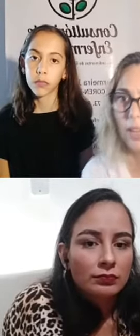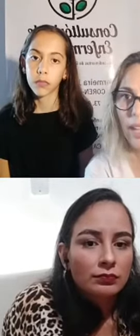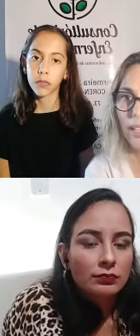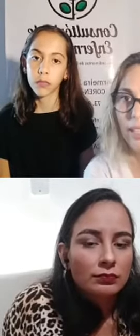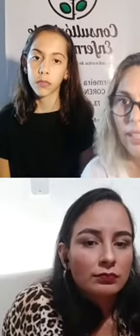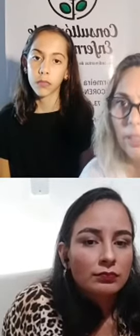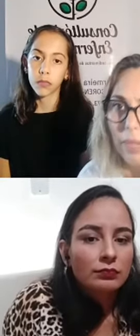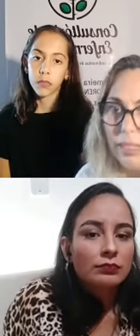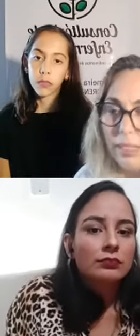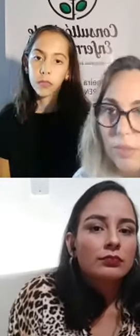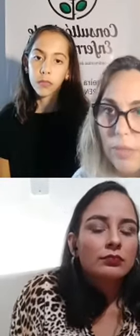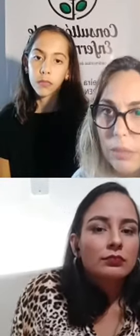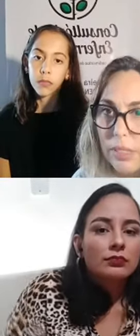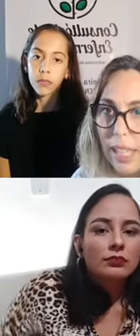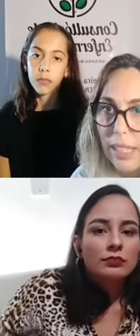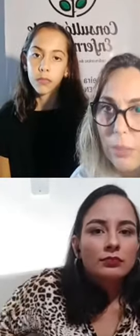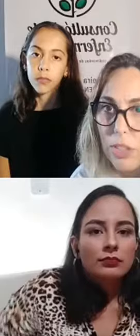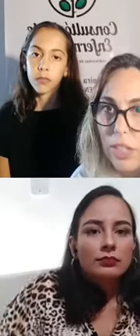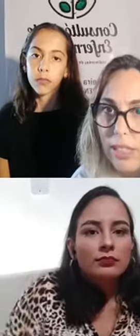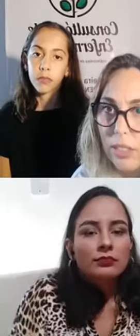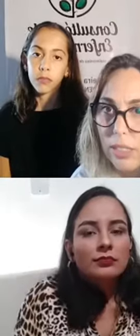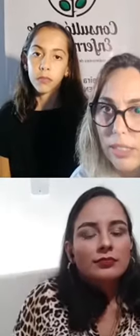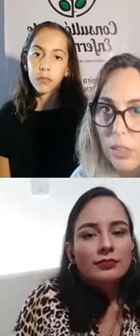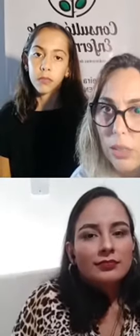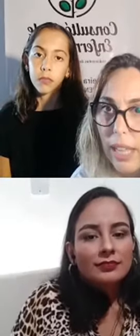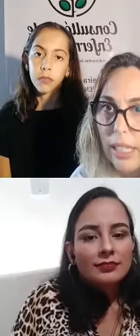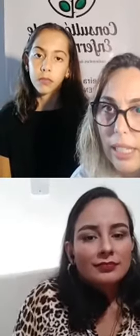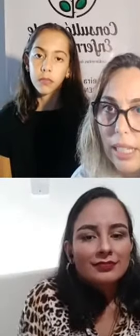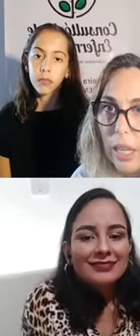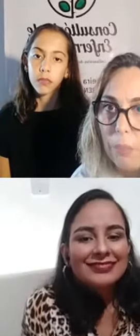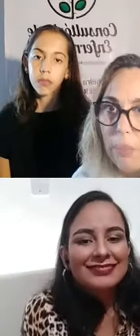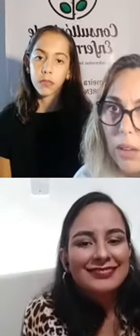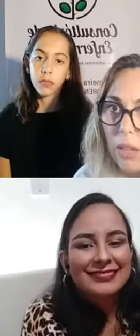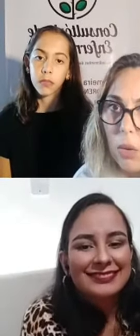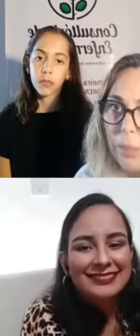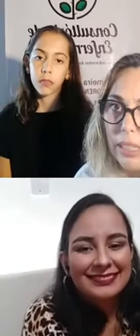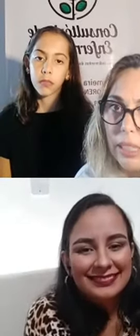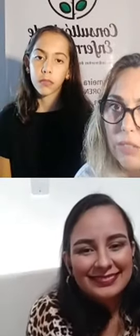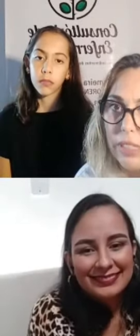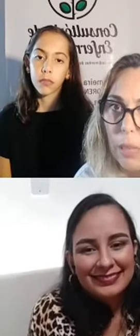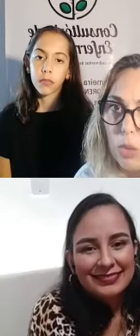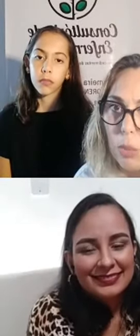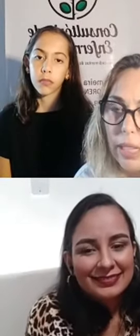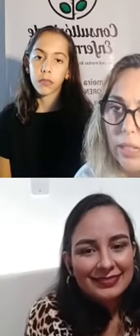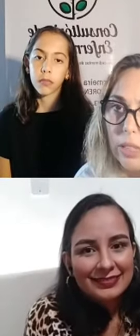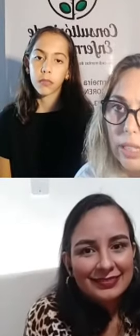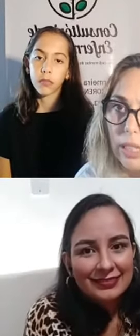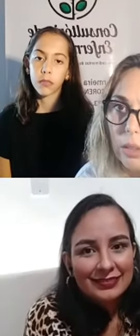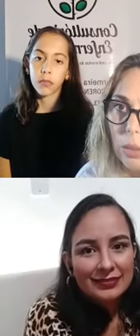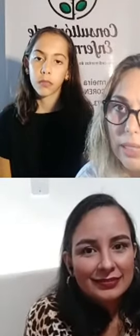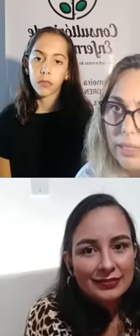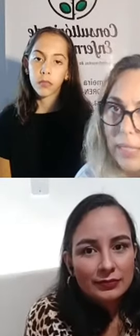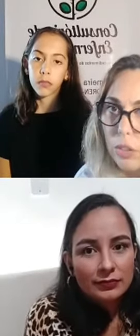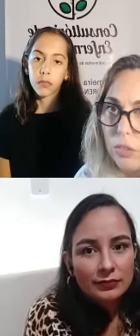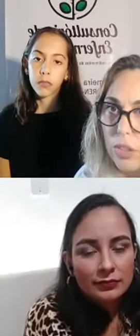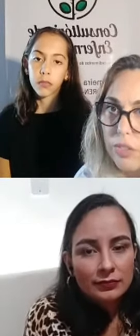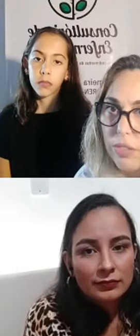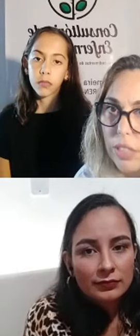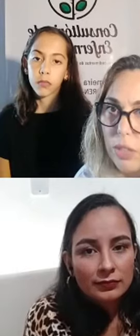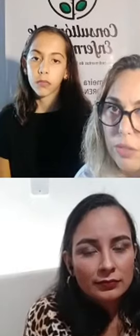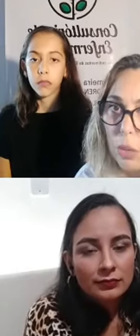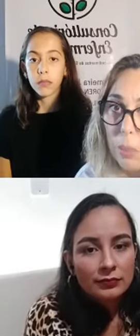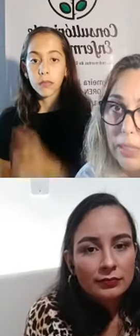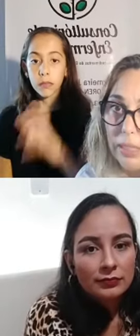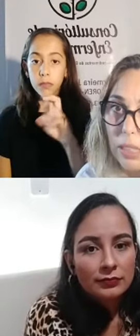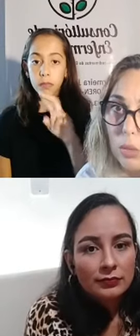querendo cair, mas vamos lá, né? Pedir a Deus que segure aí. Paula comenta aqui, fizemos uma reunião e o acesso foi